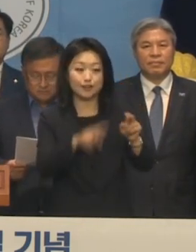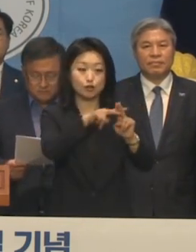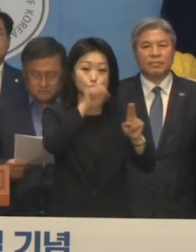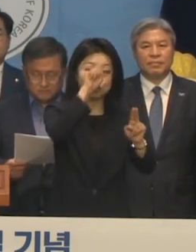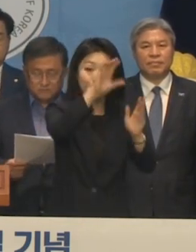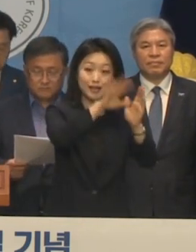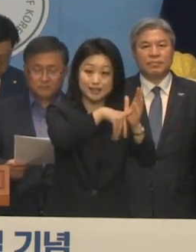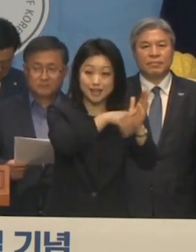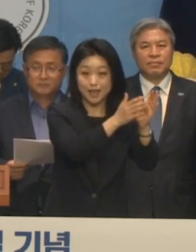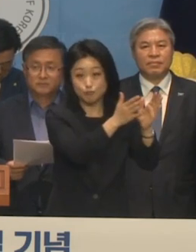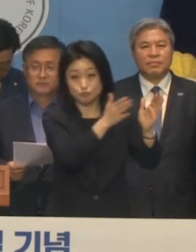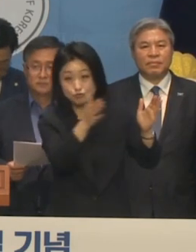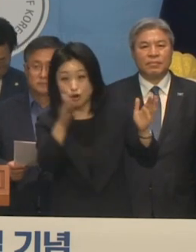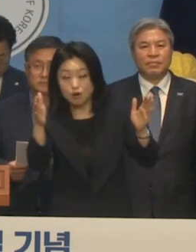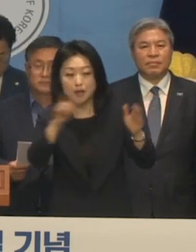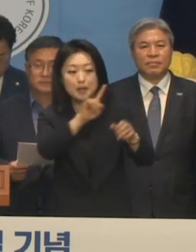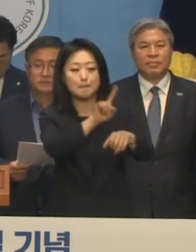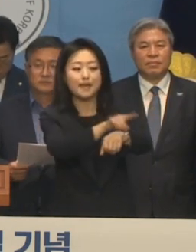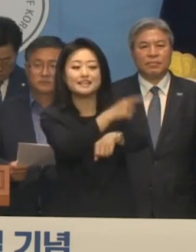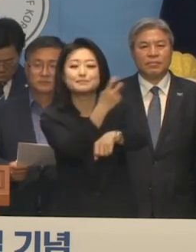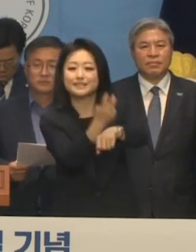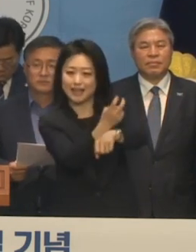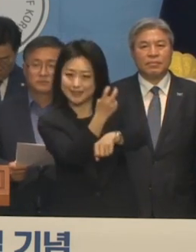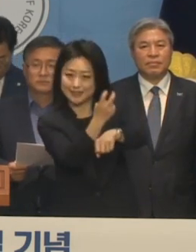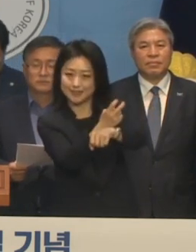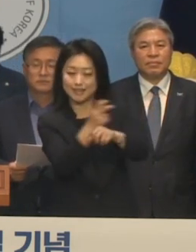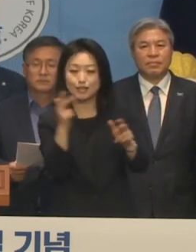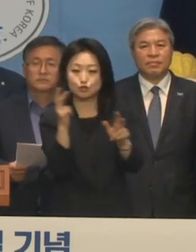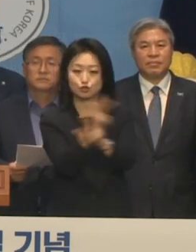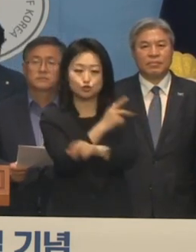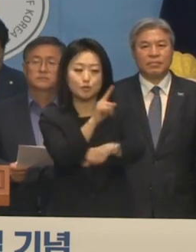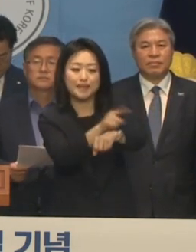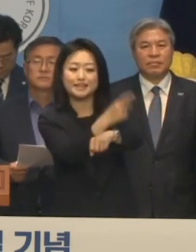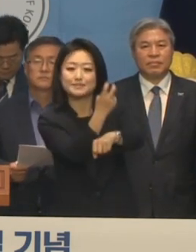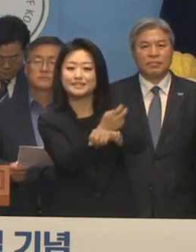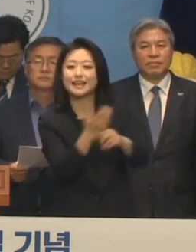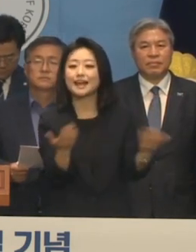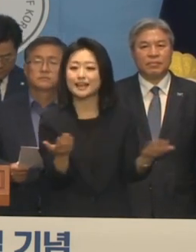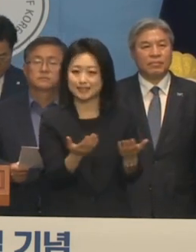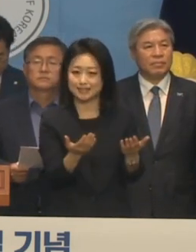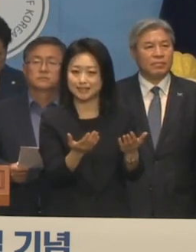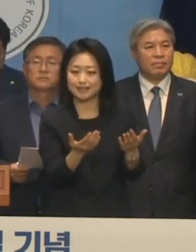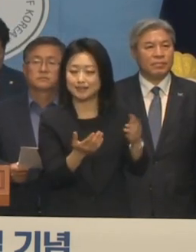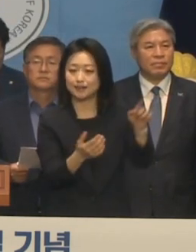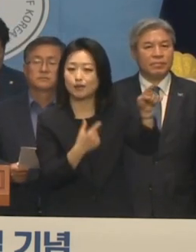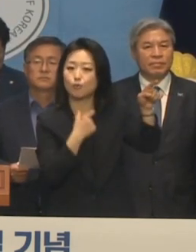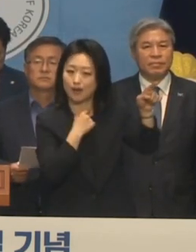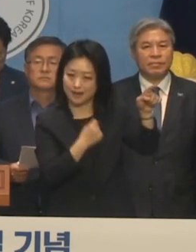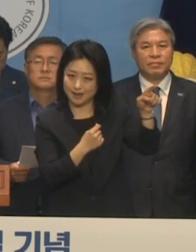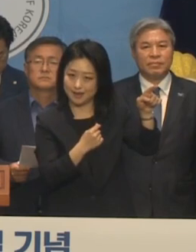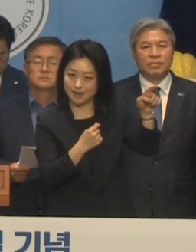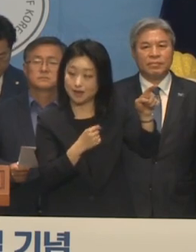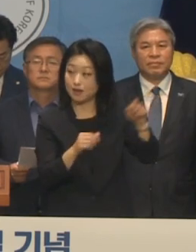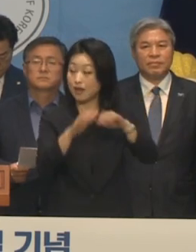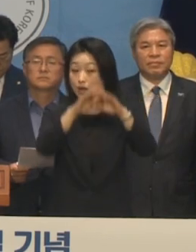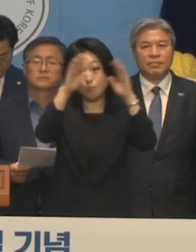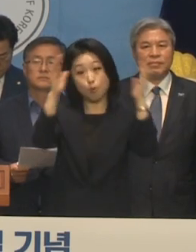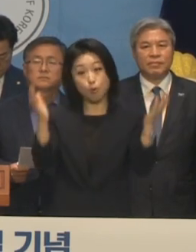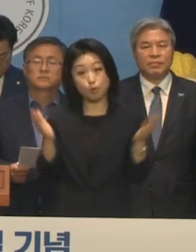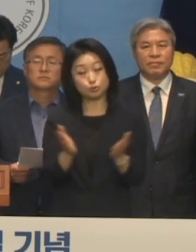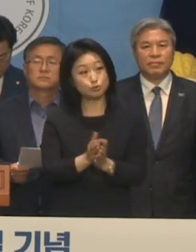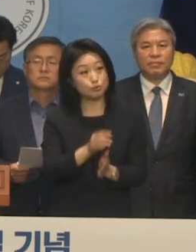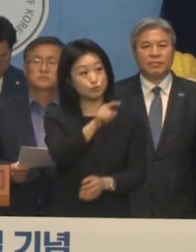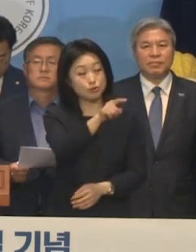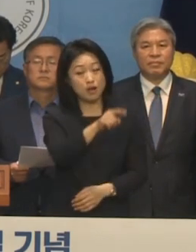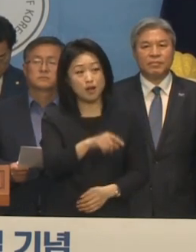시절부터 120시간, 주 120시간 노동을 이야기했습니다. 모두